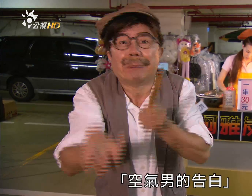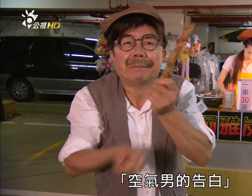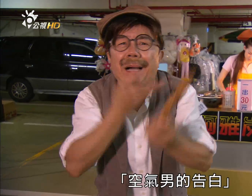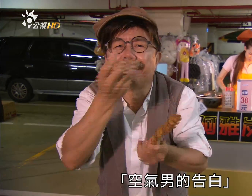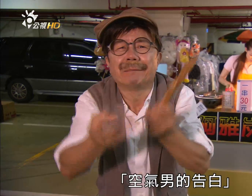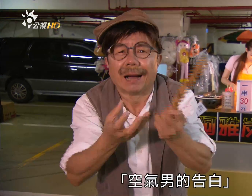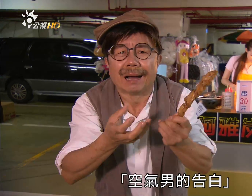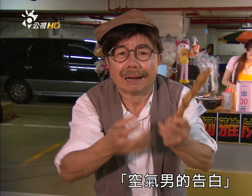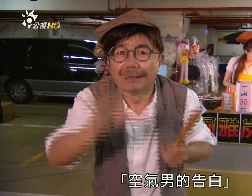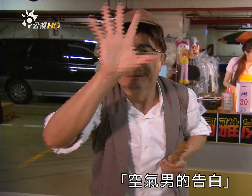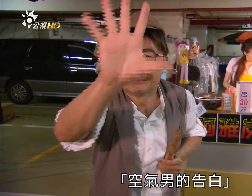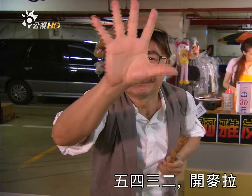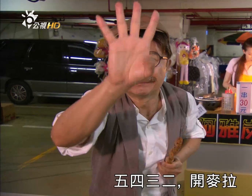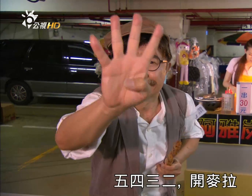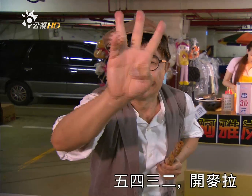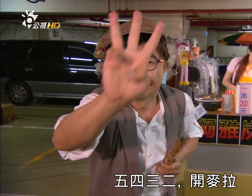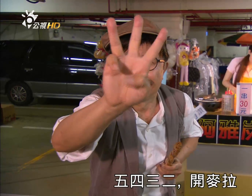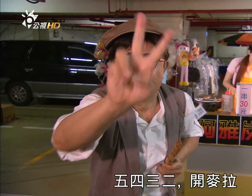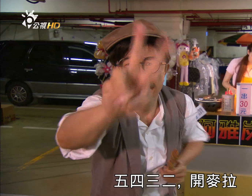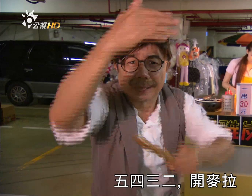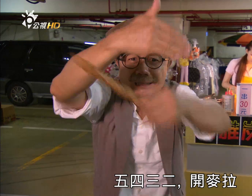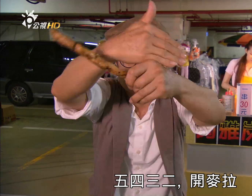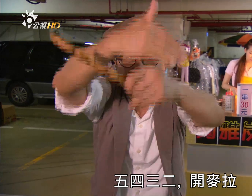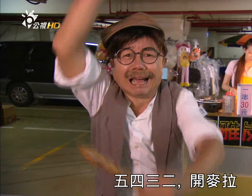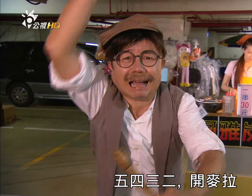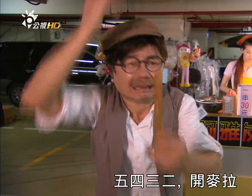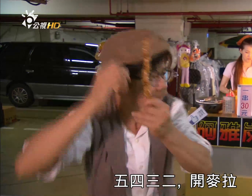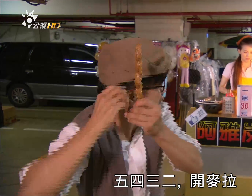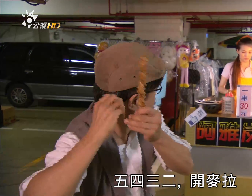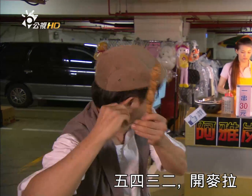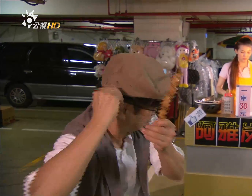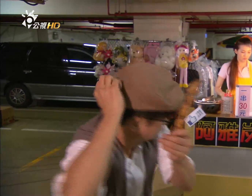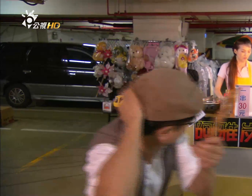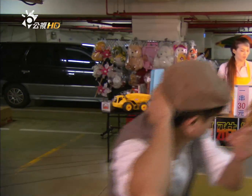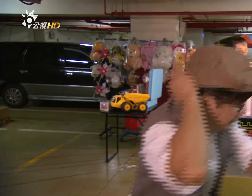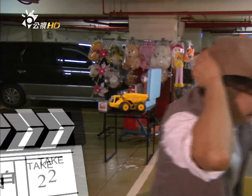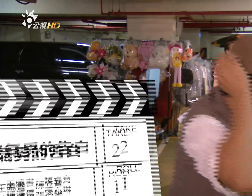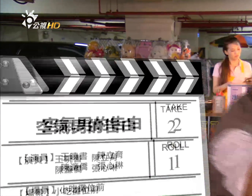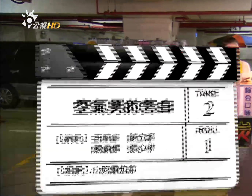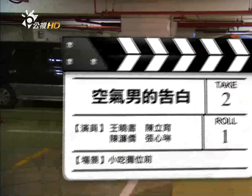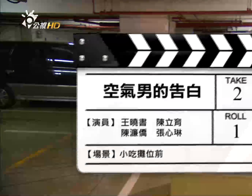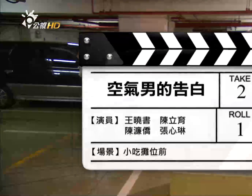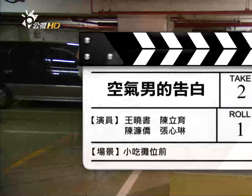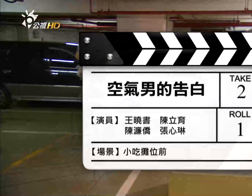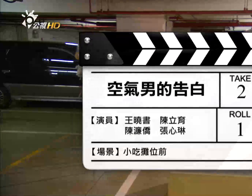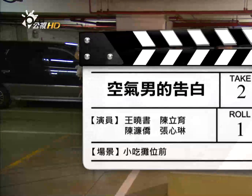男的告白。5、4、3、2，开吧！哎呦，